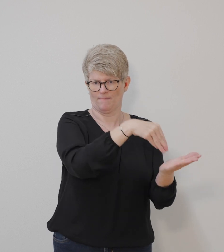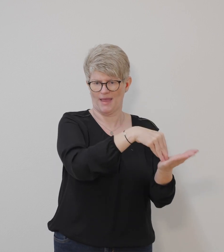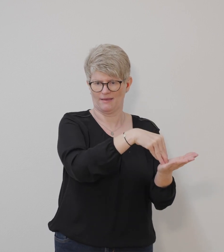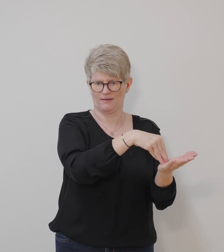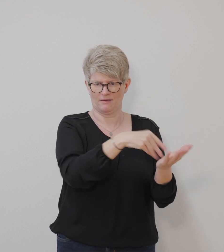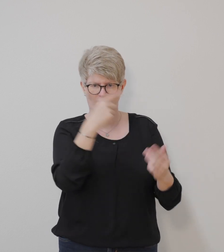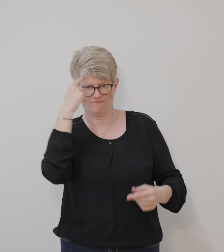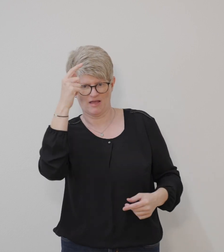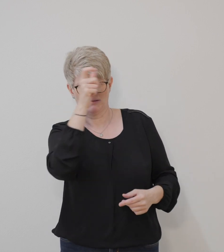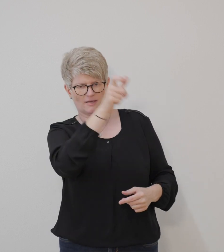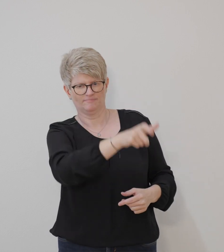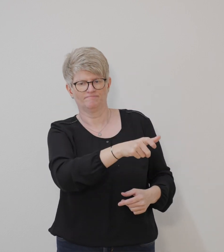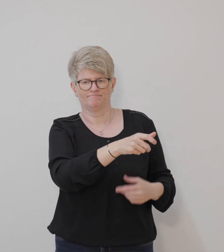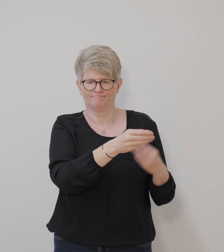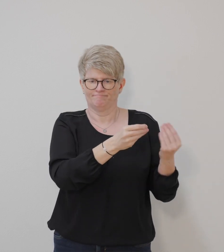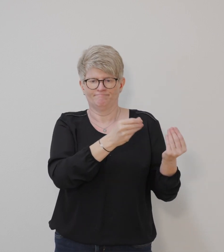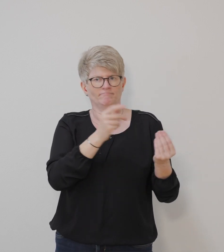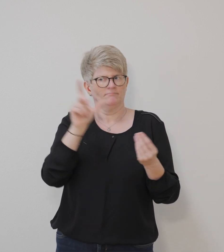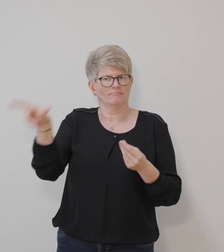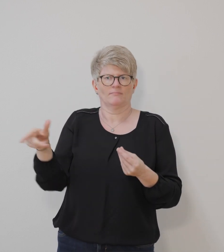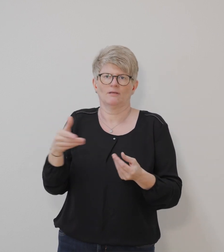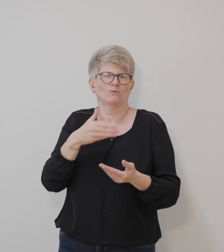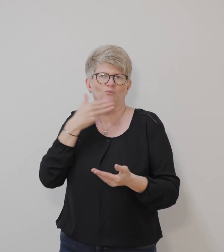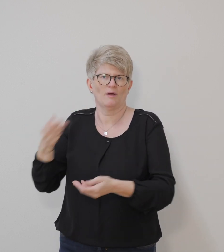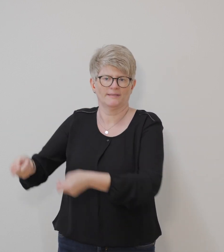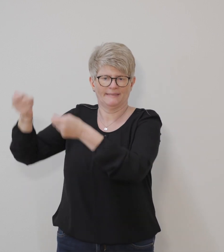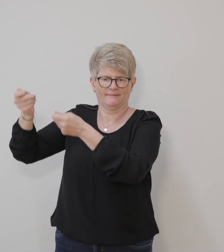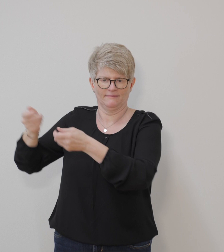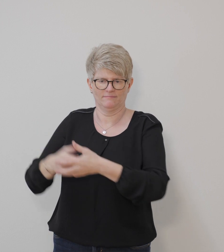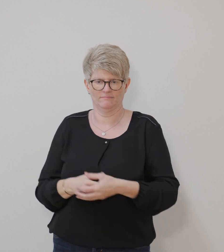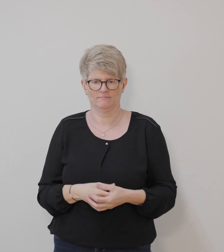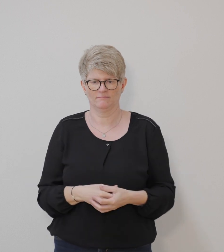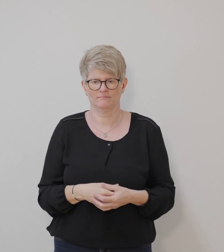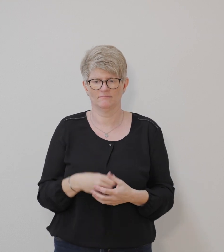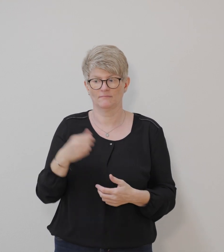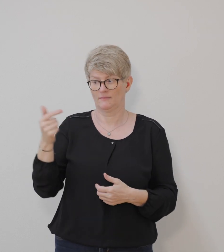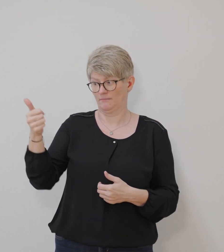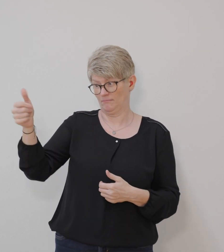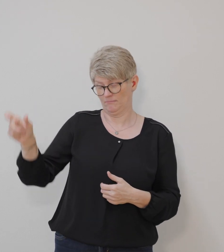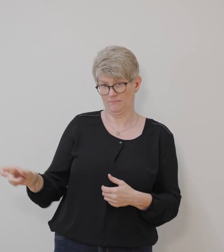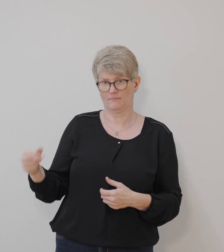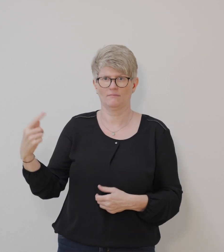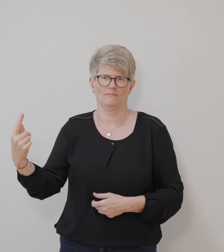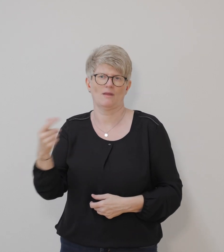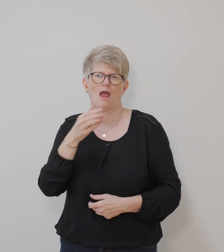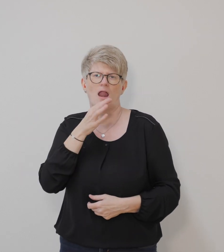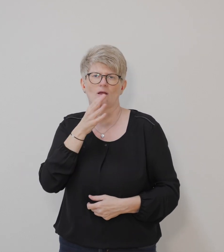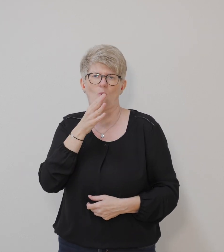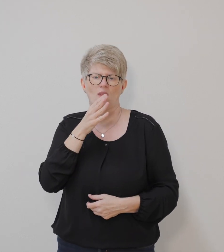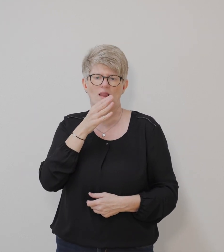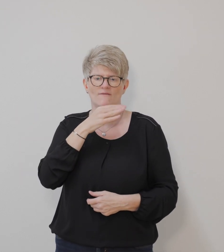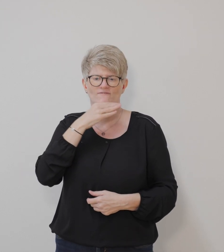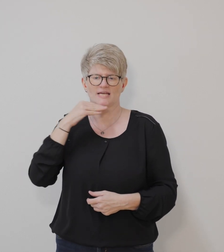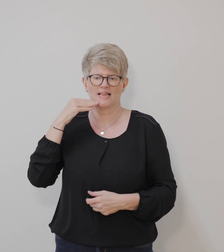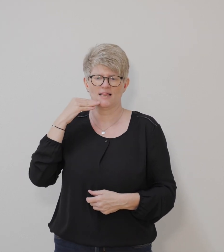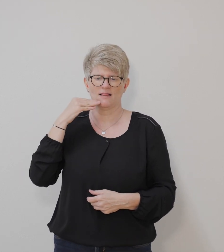hilfreicher Aussagen von Zeugen gerieten drei Personen in den Fokus der Ermittlungen. Sie sind dringend